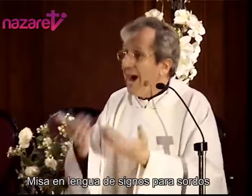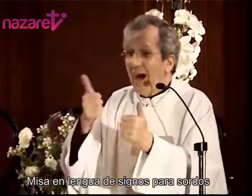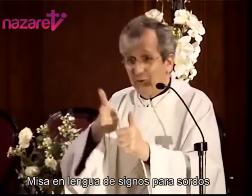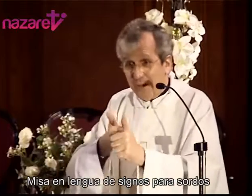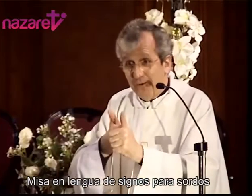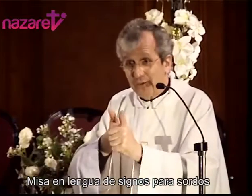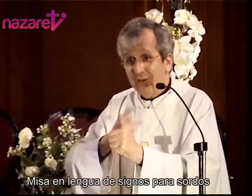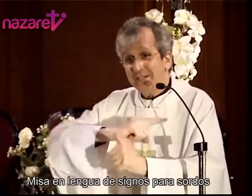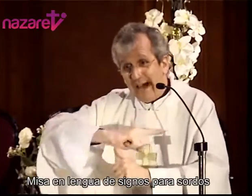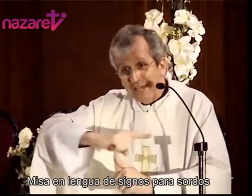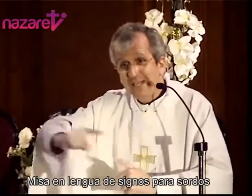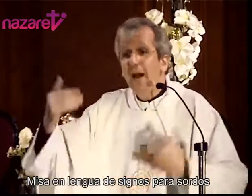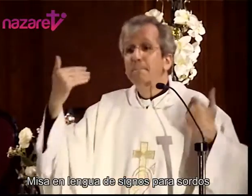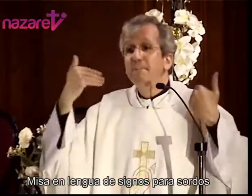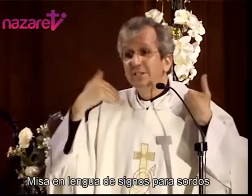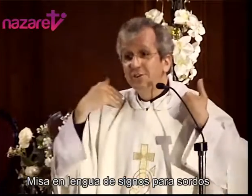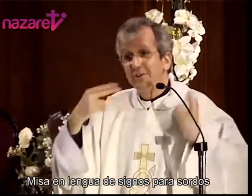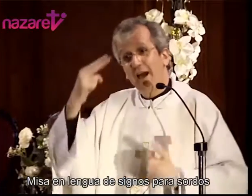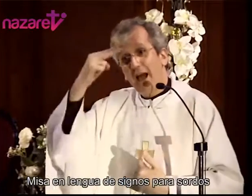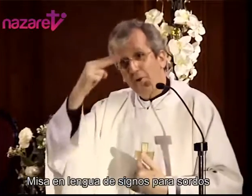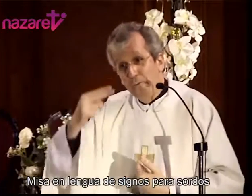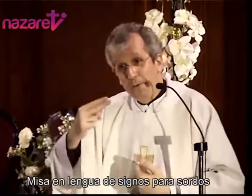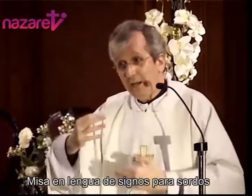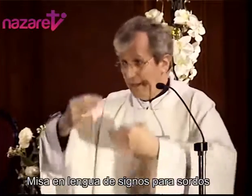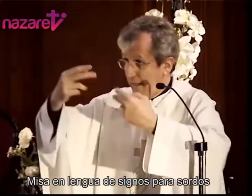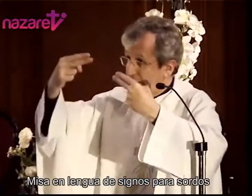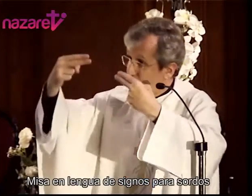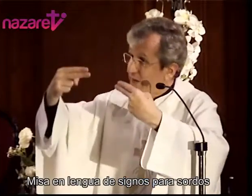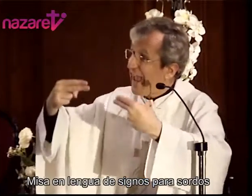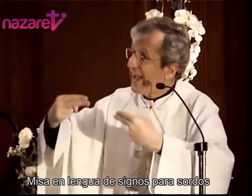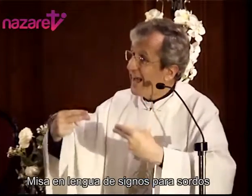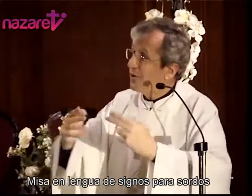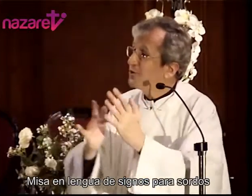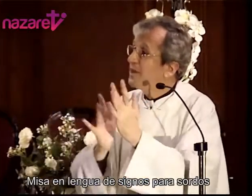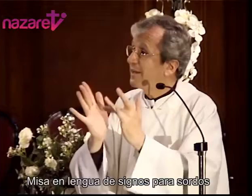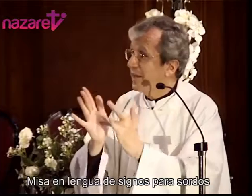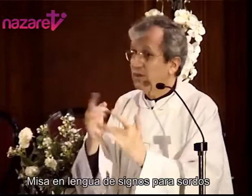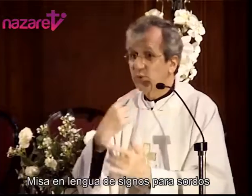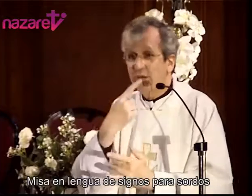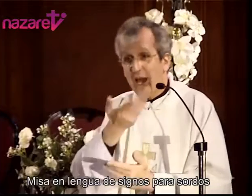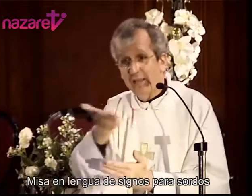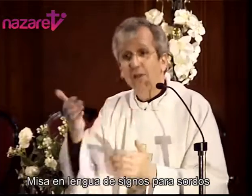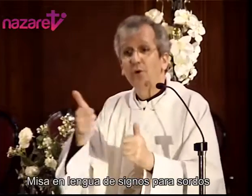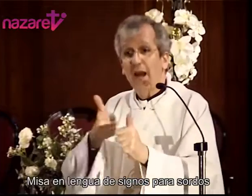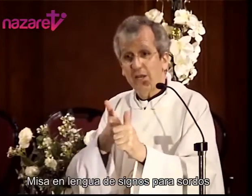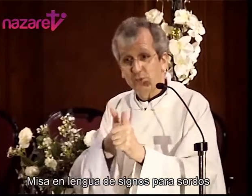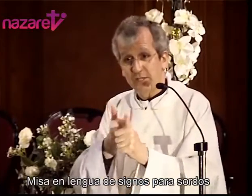los apóstoles a esa misión, a cumplir esos encargos que Jesús ha dado a sus